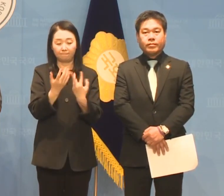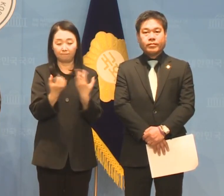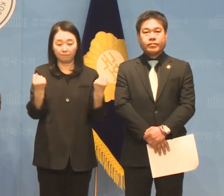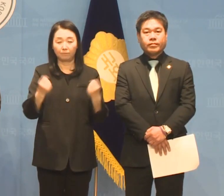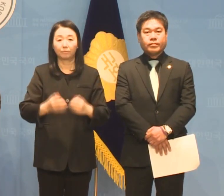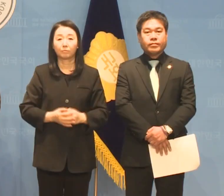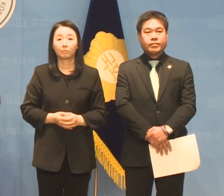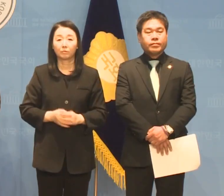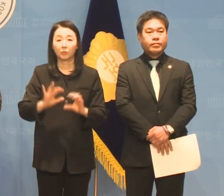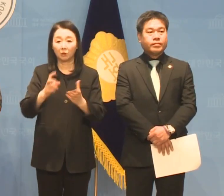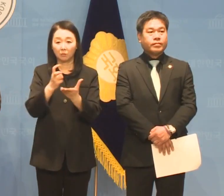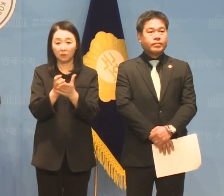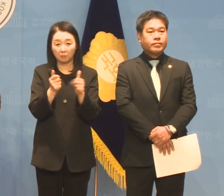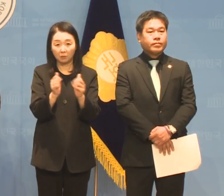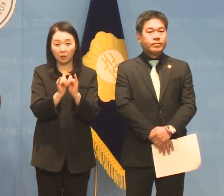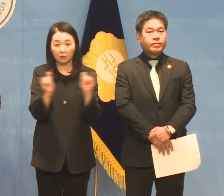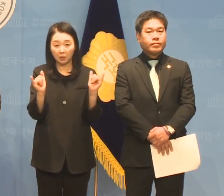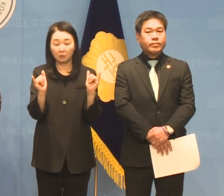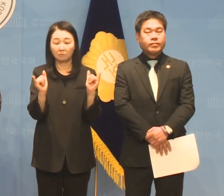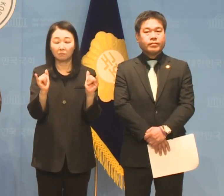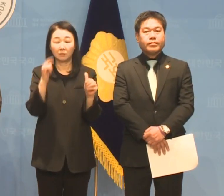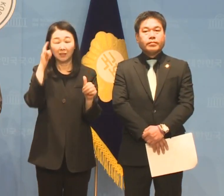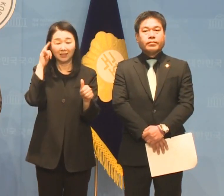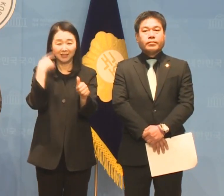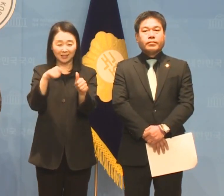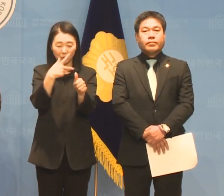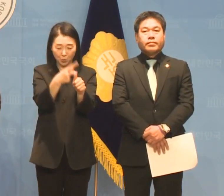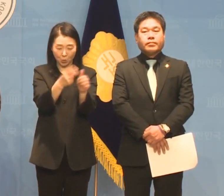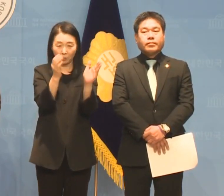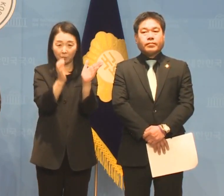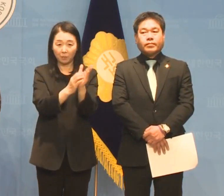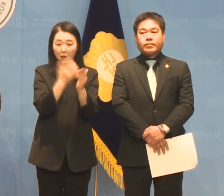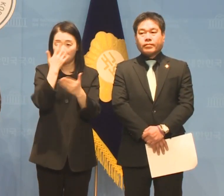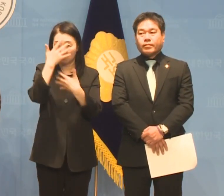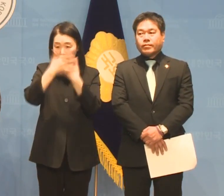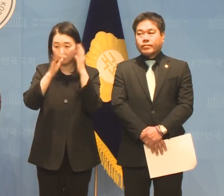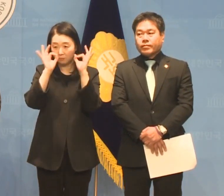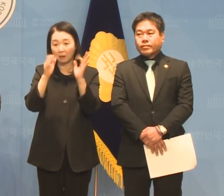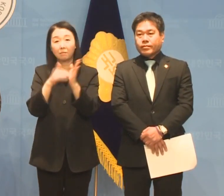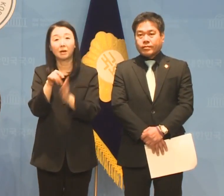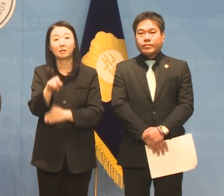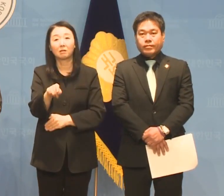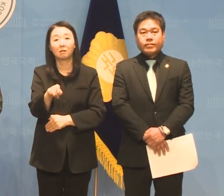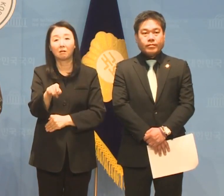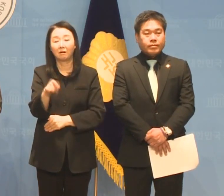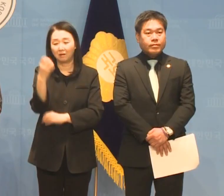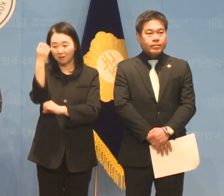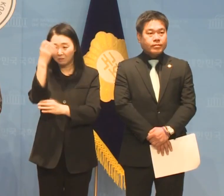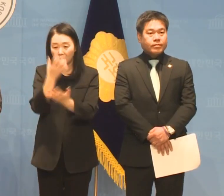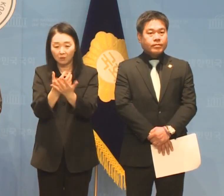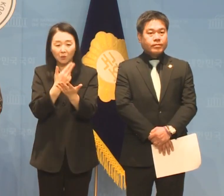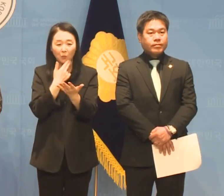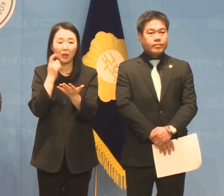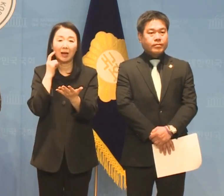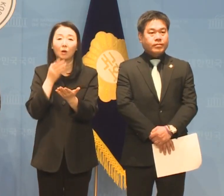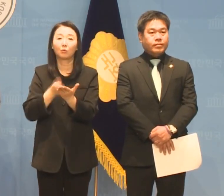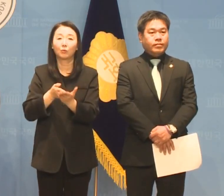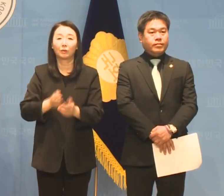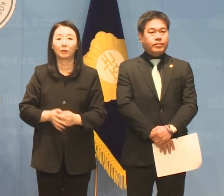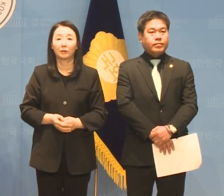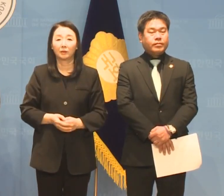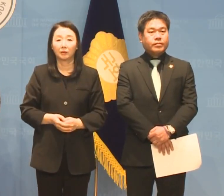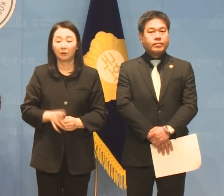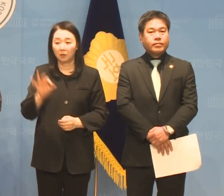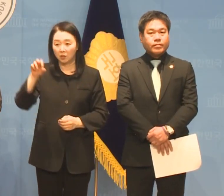있겠습니다. 헌법재판관들이 사상교육을 받았다거나 음란물을 시청했다라는 것은 전혀 근거 없는 허위 사실입니다.